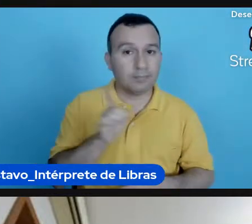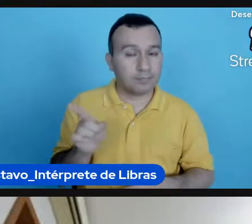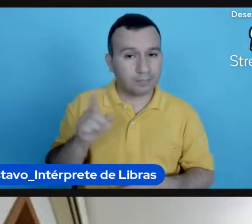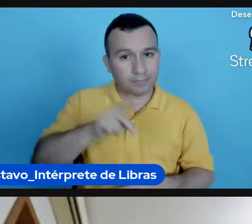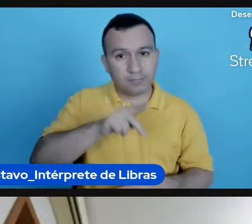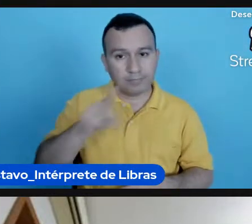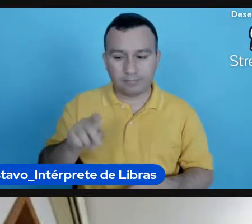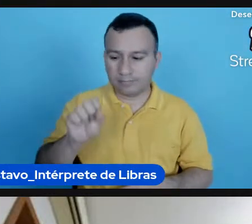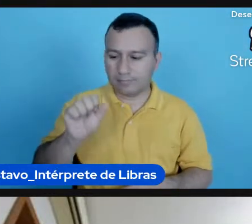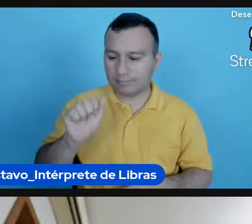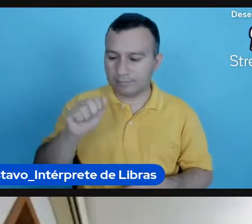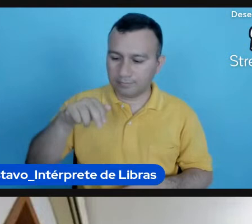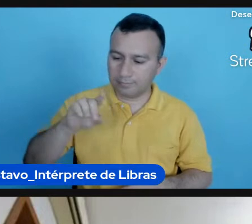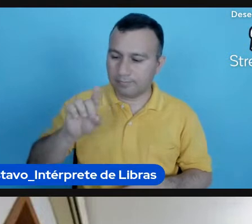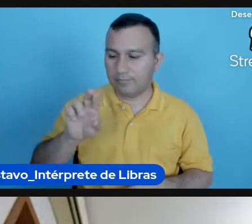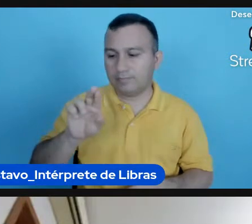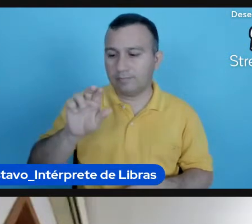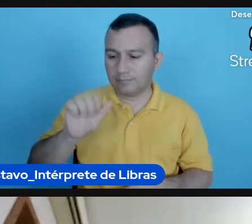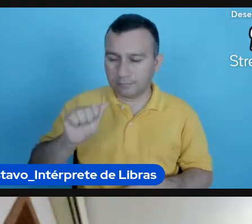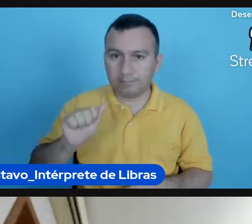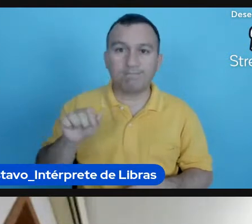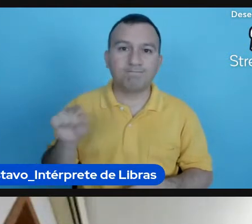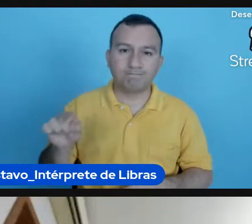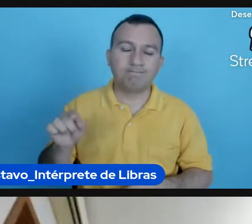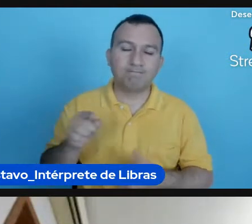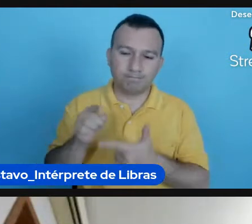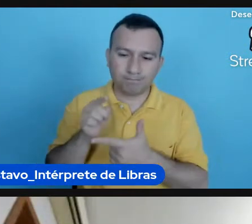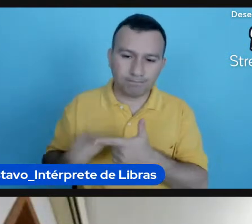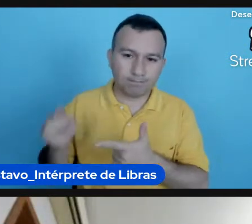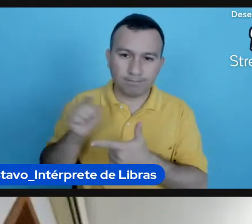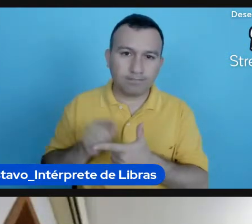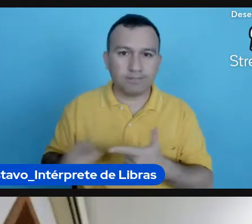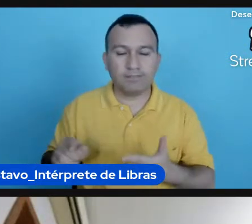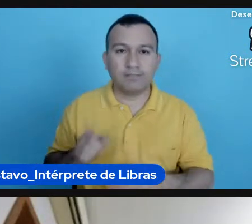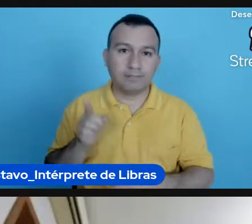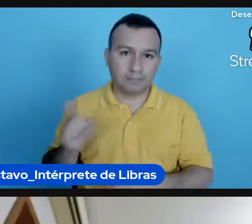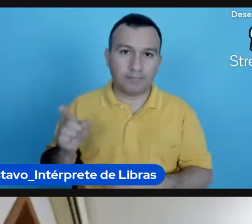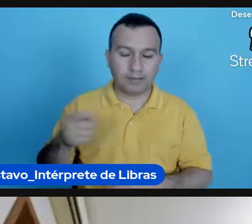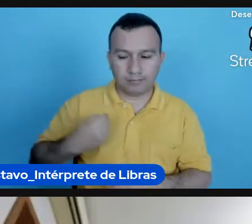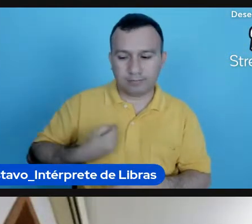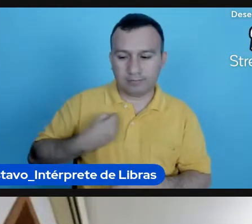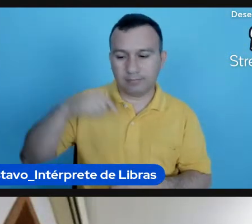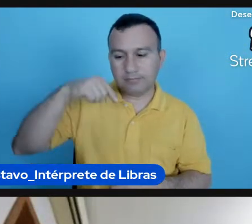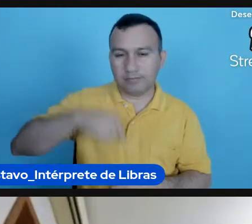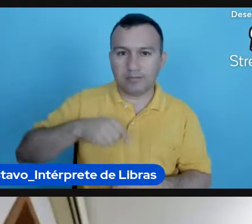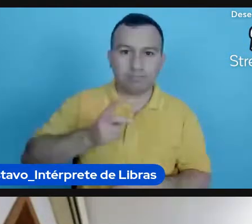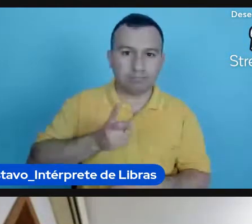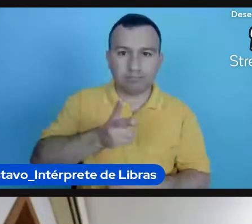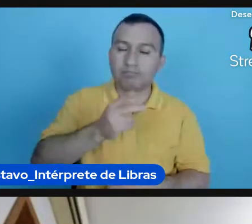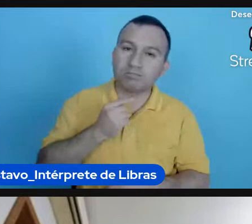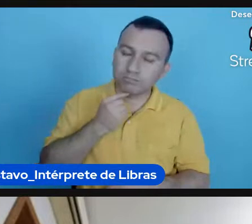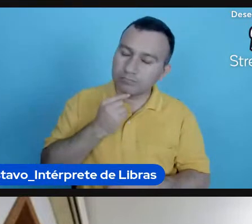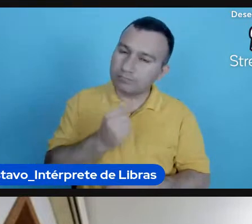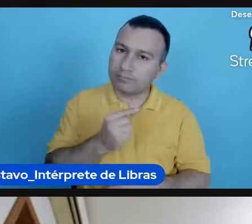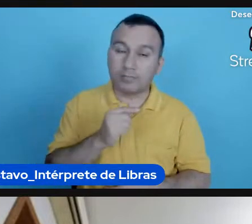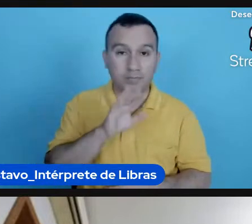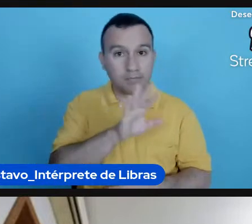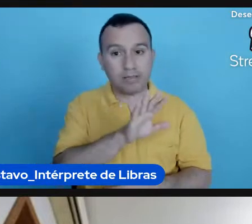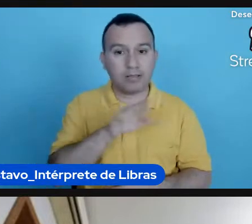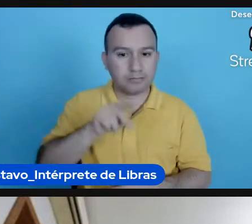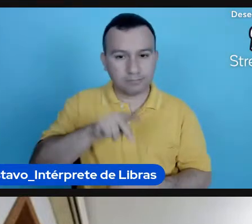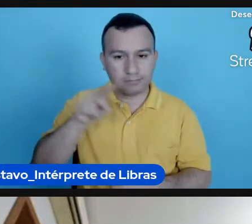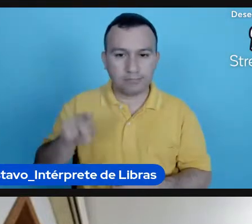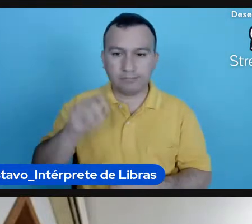poder continuar com a gente, infelizmente. Mas a professora Jeane pôde comparecer. Ela é nossa orientadora